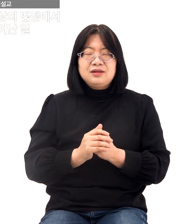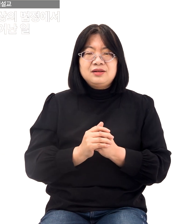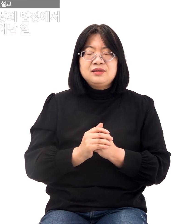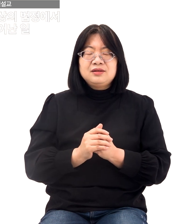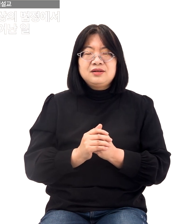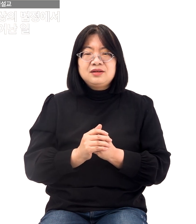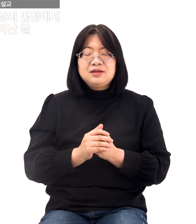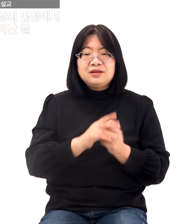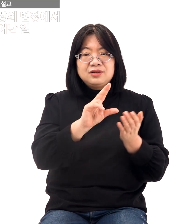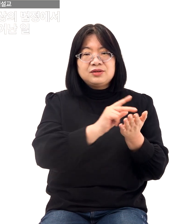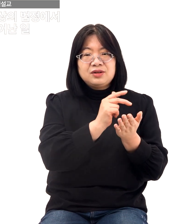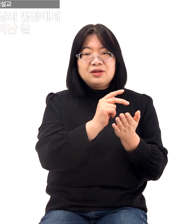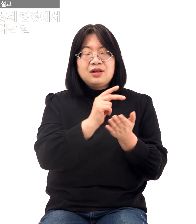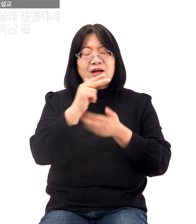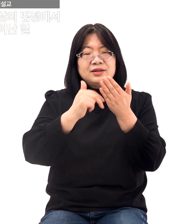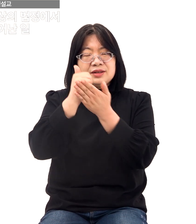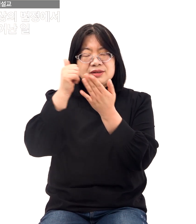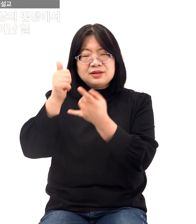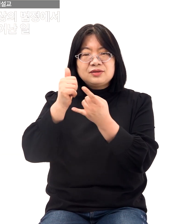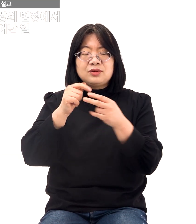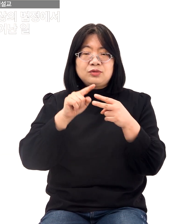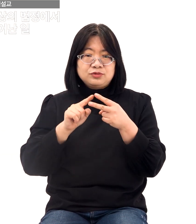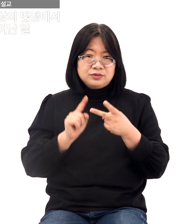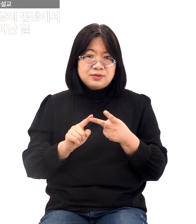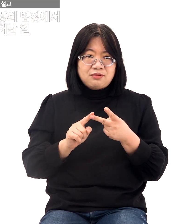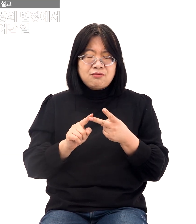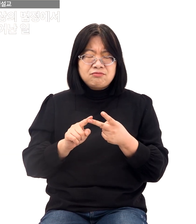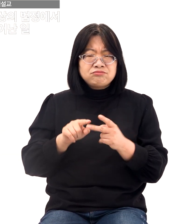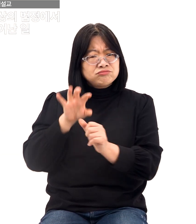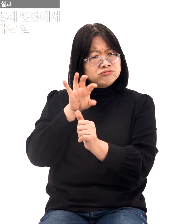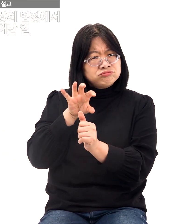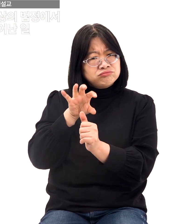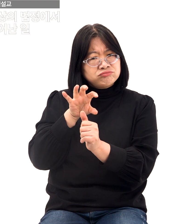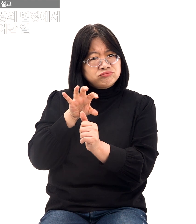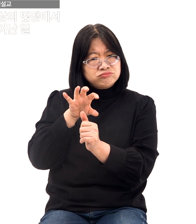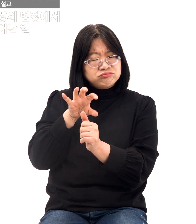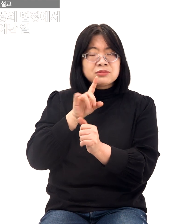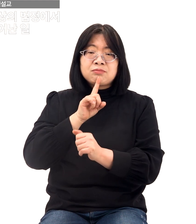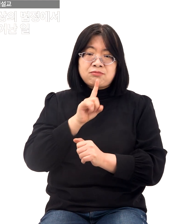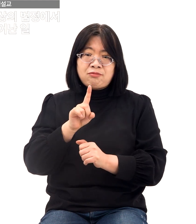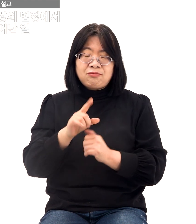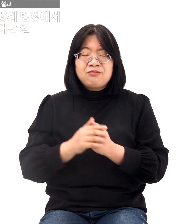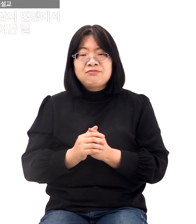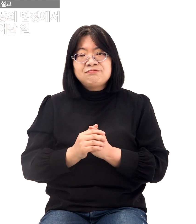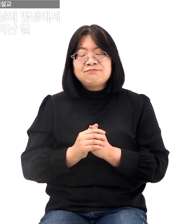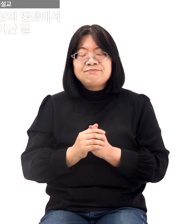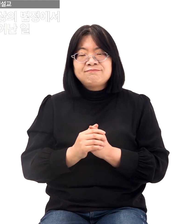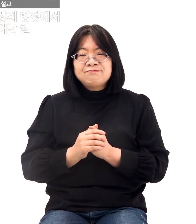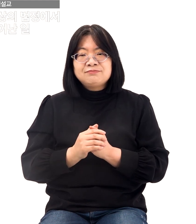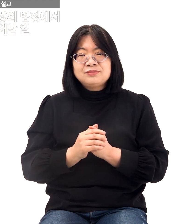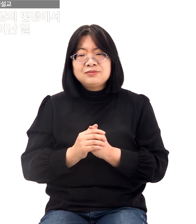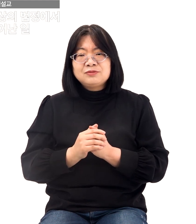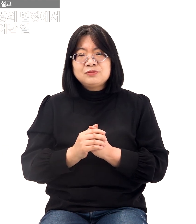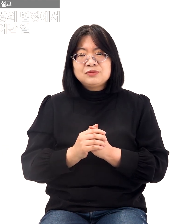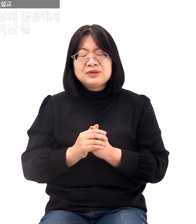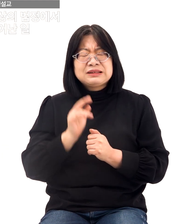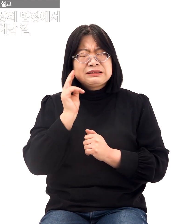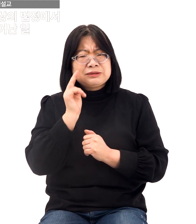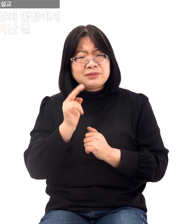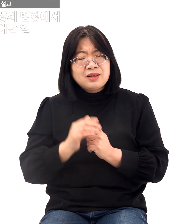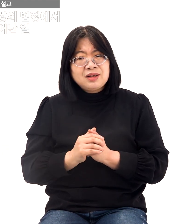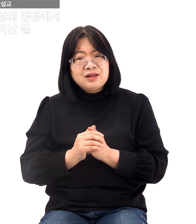여호와께서 두 번에 걸쳐서 책망한다, 이 꾸진다는 말은 아주